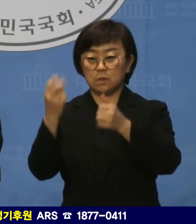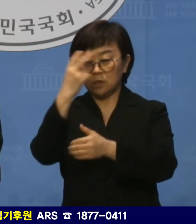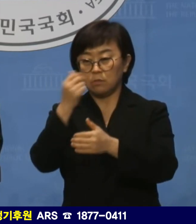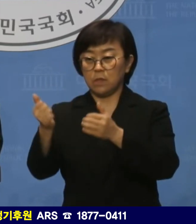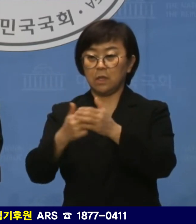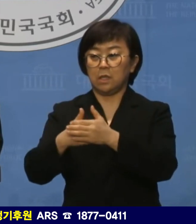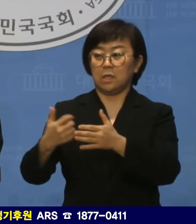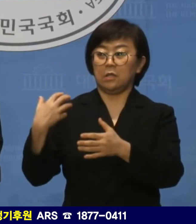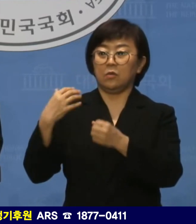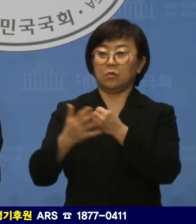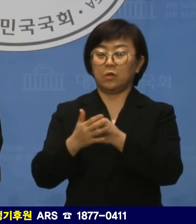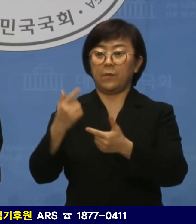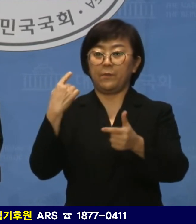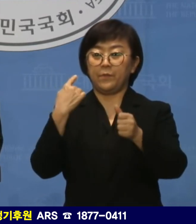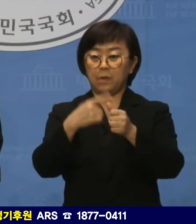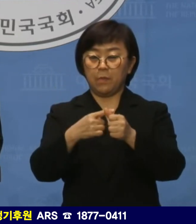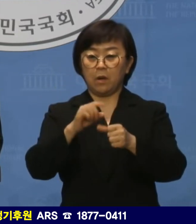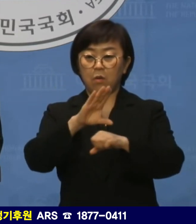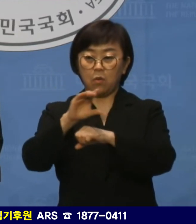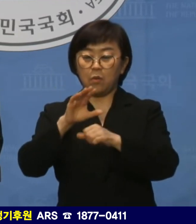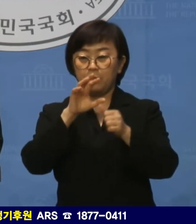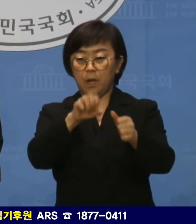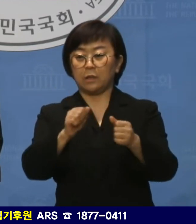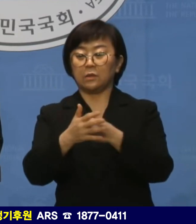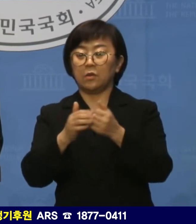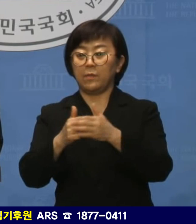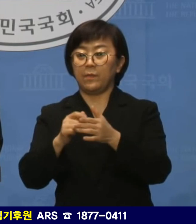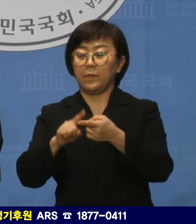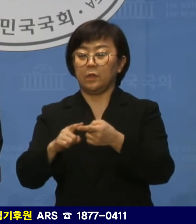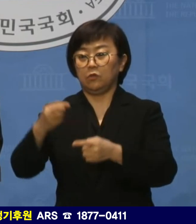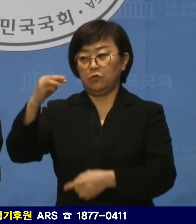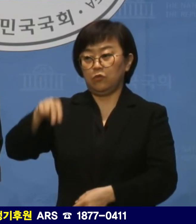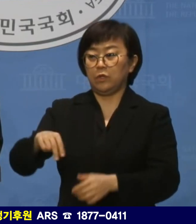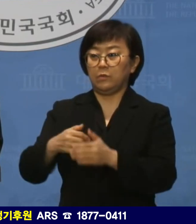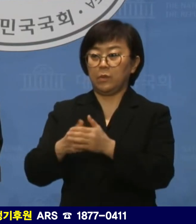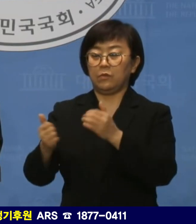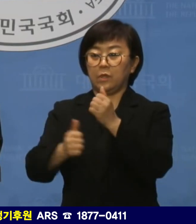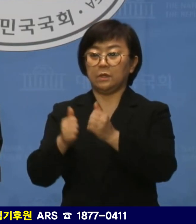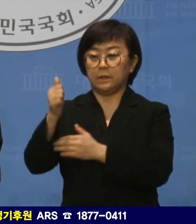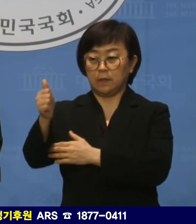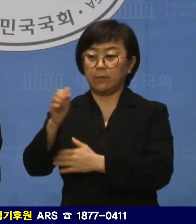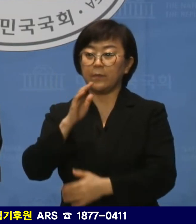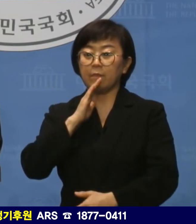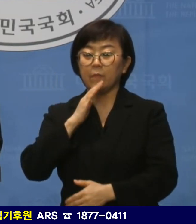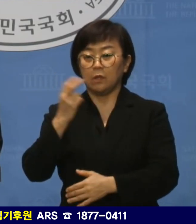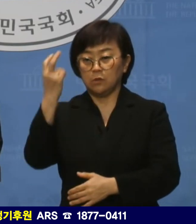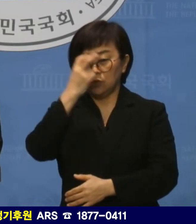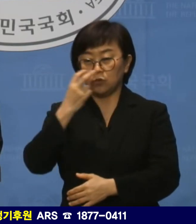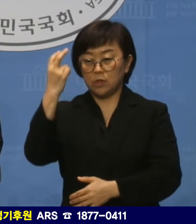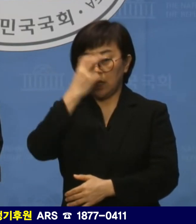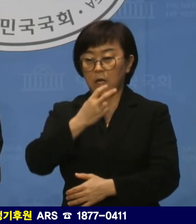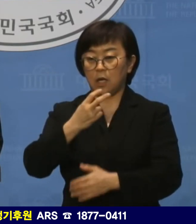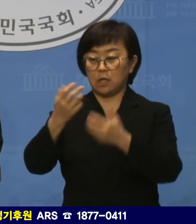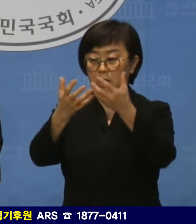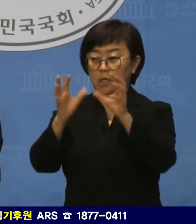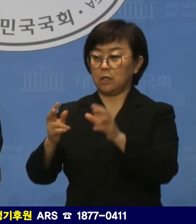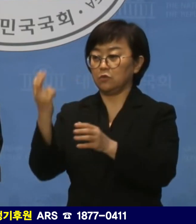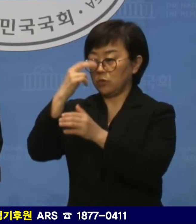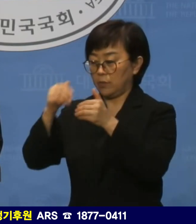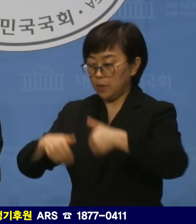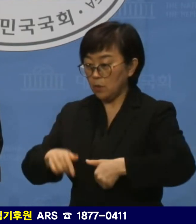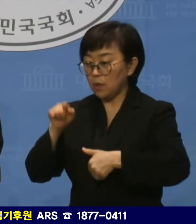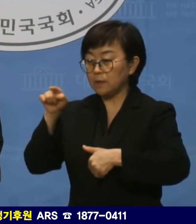방송통신심의 기능으로 비판 언론을 옥죄고 겁박한 류일임 위원장이야말로 수사기관의 수사를 받아야